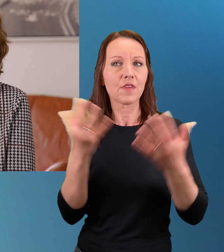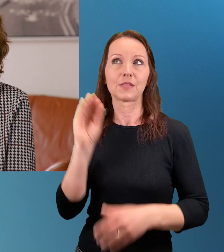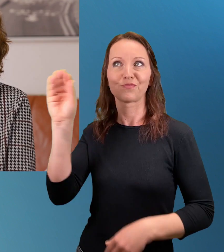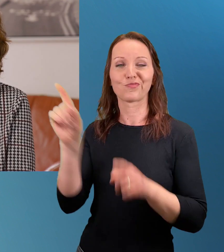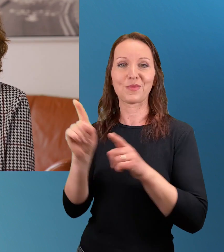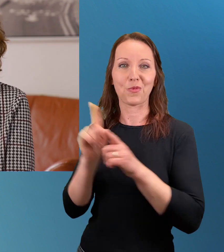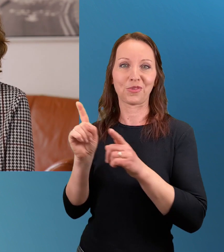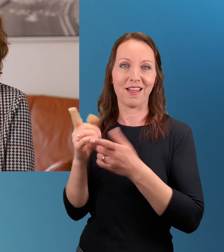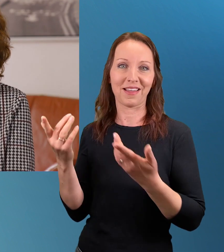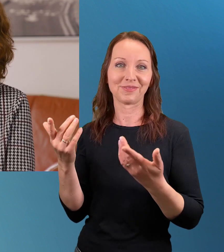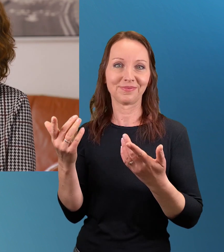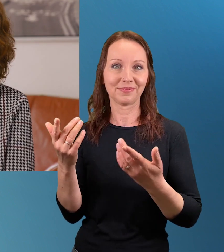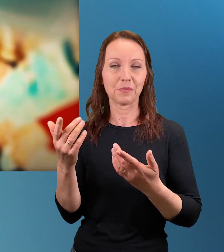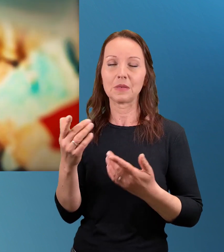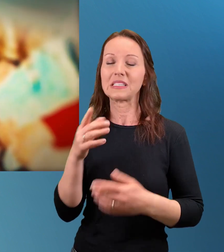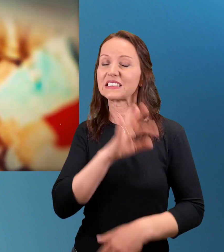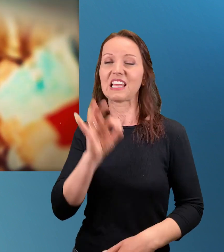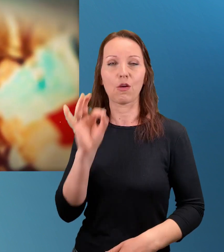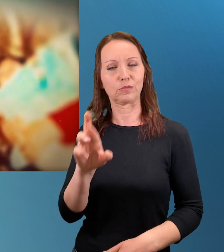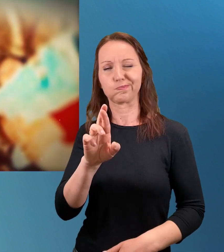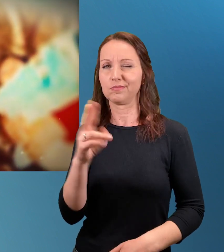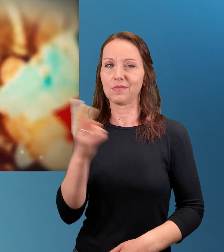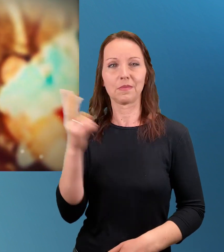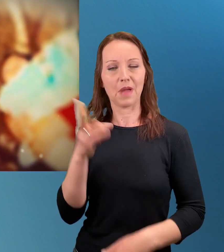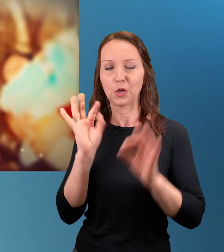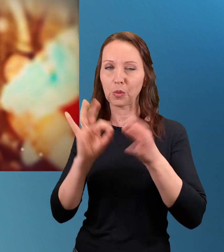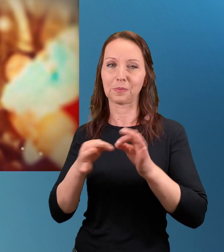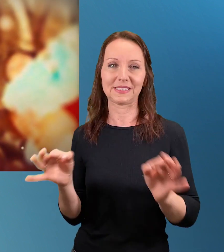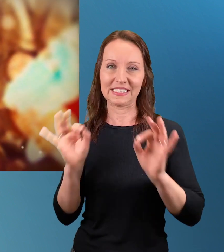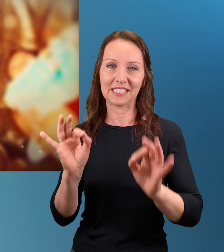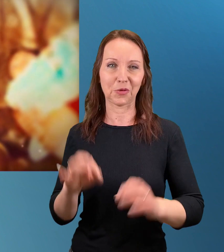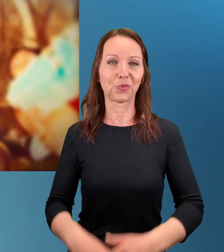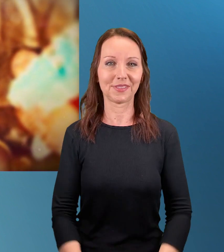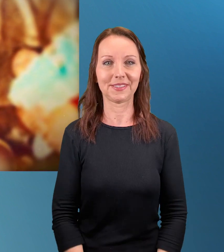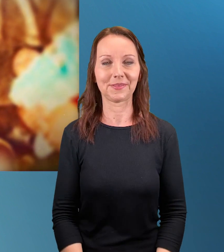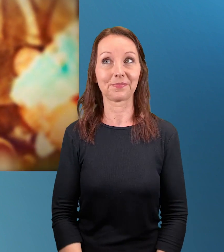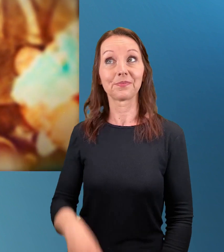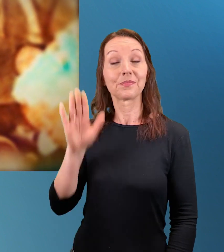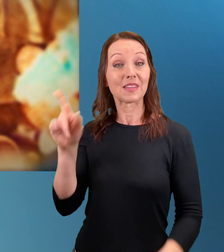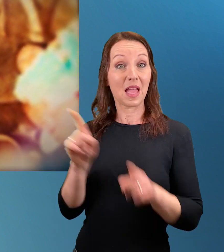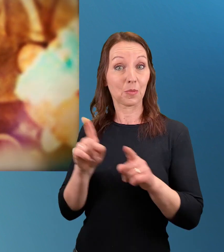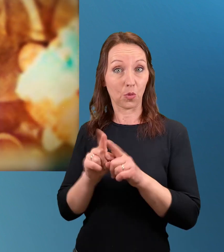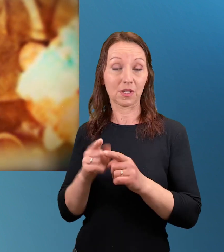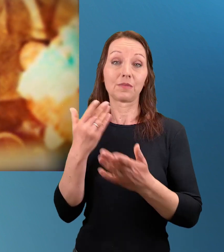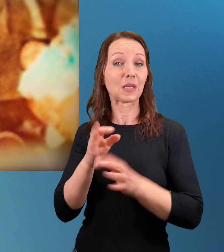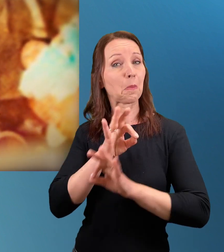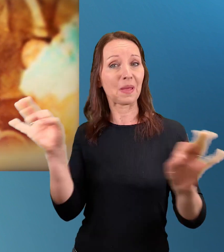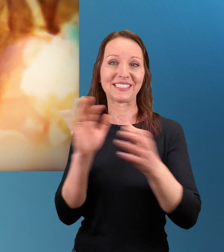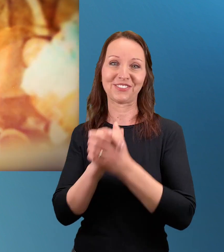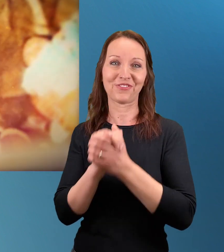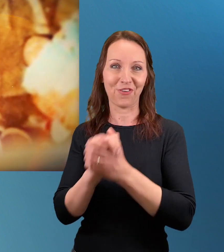Und ja, also das ist schon ein sehr gutes Verhältnis. Sein Bruder, sein bester Freund.